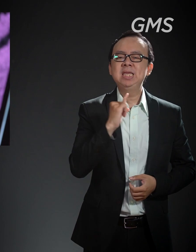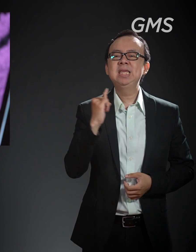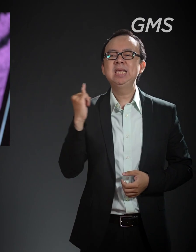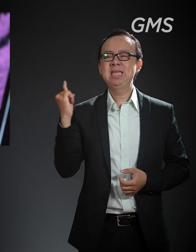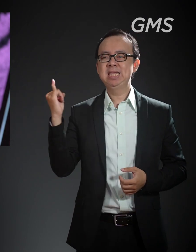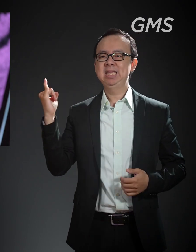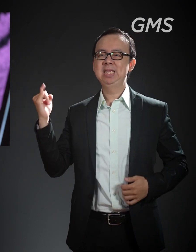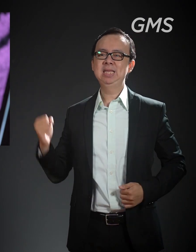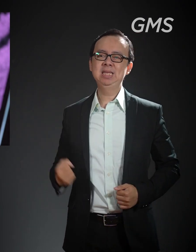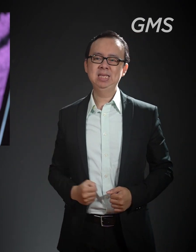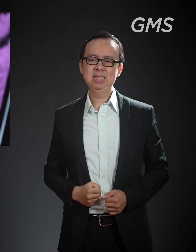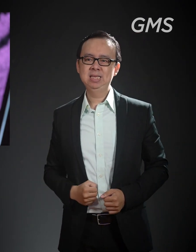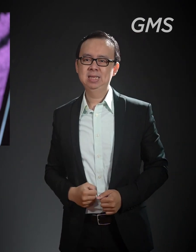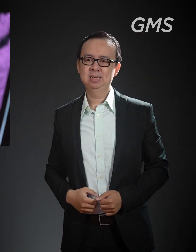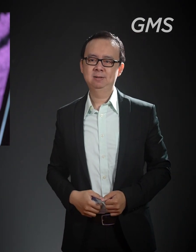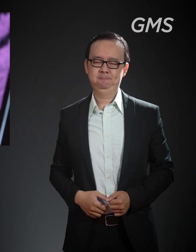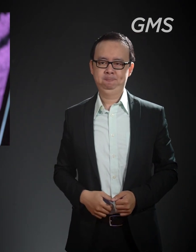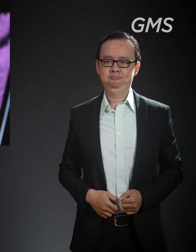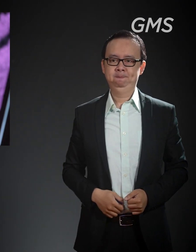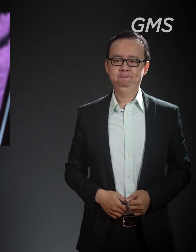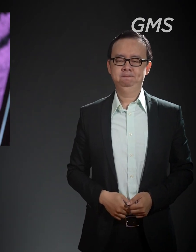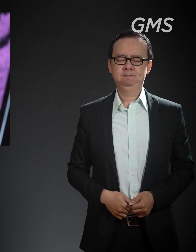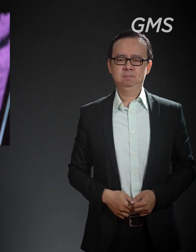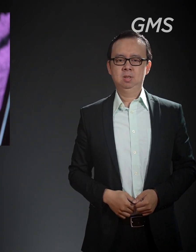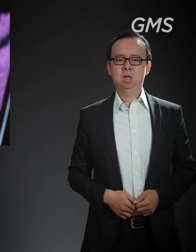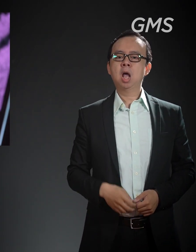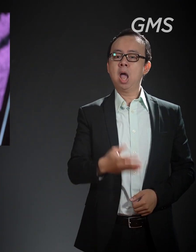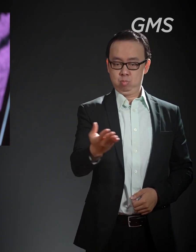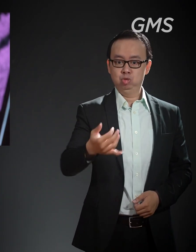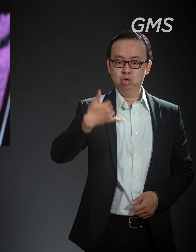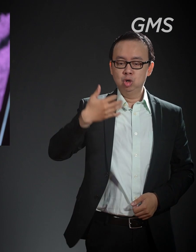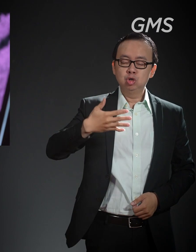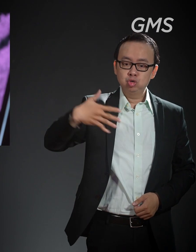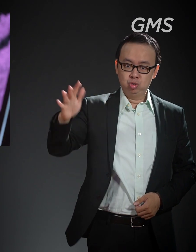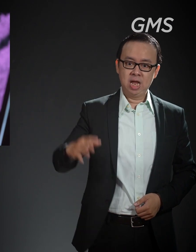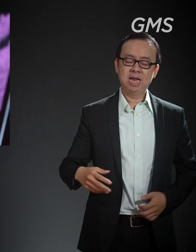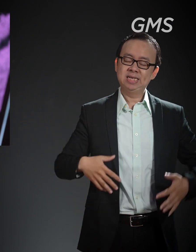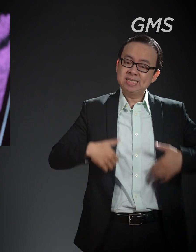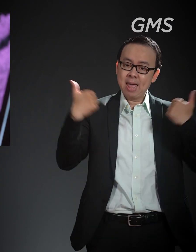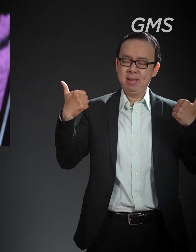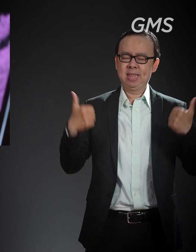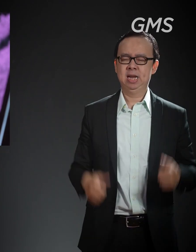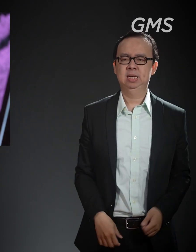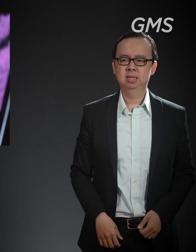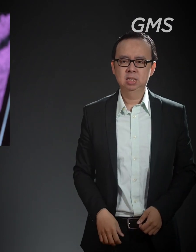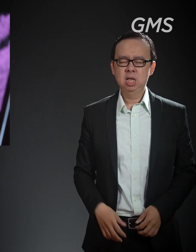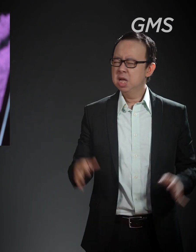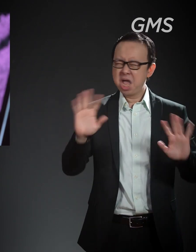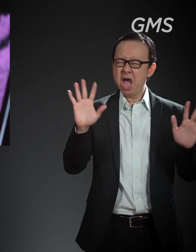kagumi. Sebagai orang-orang yang sudah diselamatkan, tidak ada harta lebih besar daripada